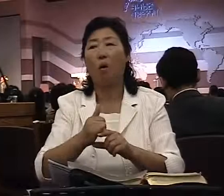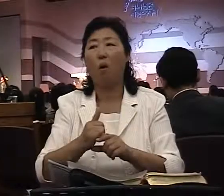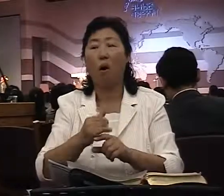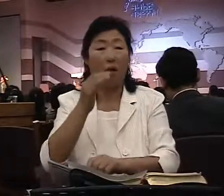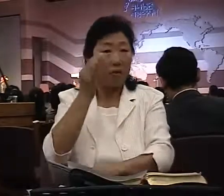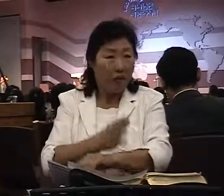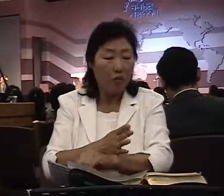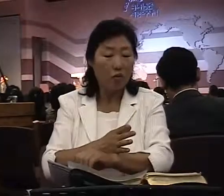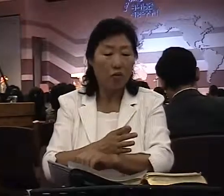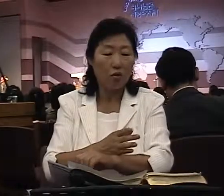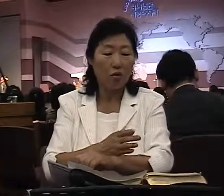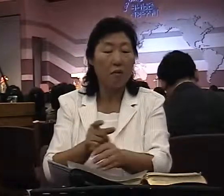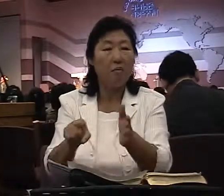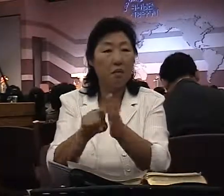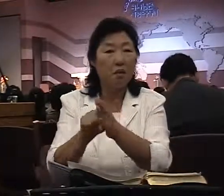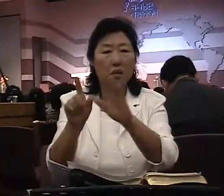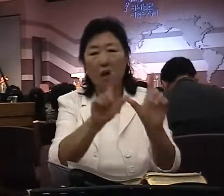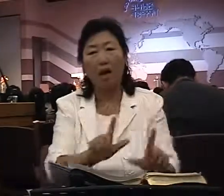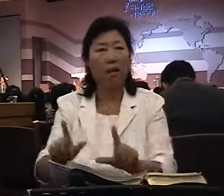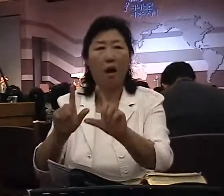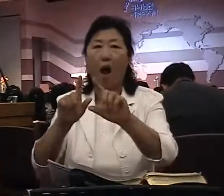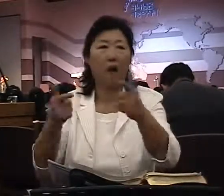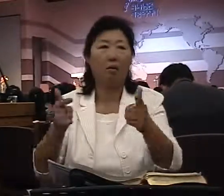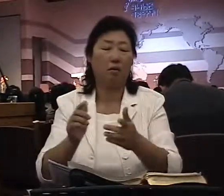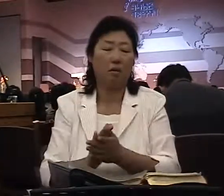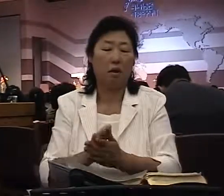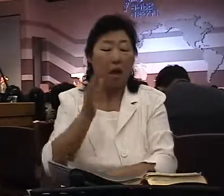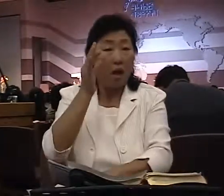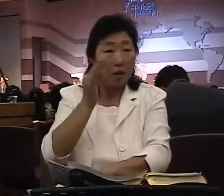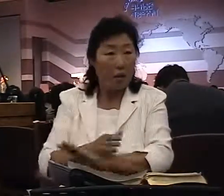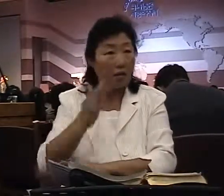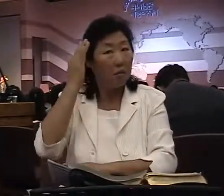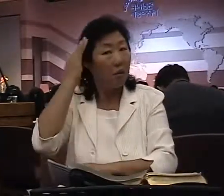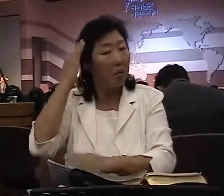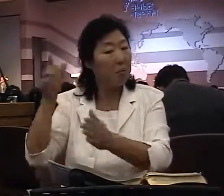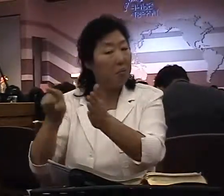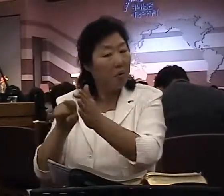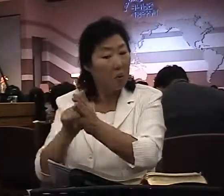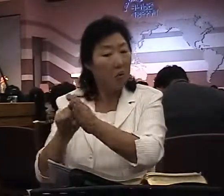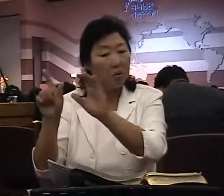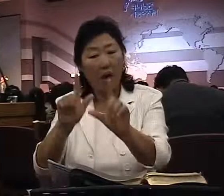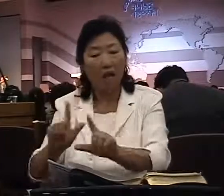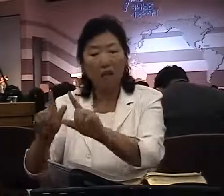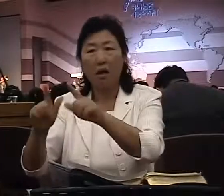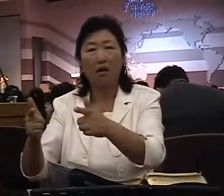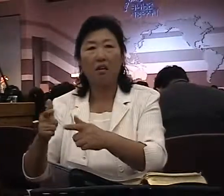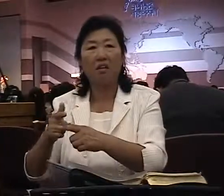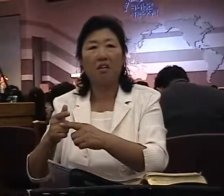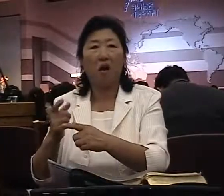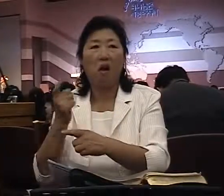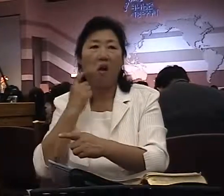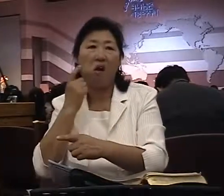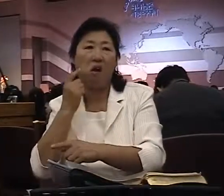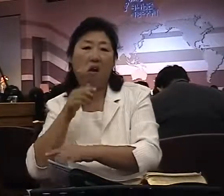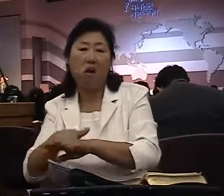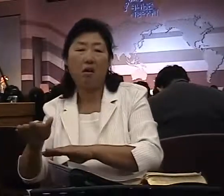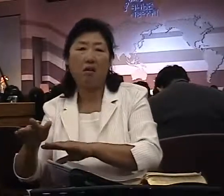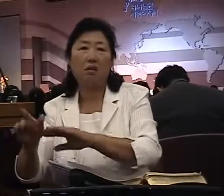단순히 믿어서 사는 게 아닙니다. 단순히 머리로 믿고 사는 게 아니라 형식적으로 신앙생활하며 사는 게 아니라